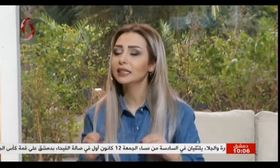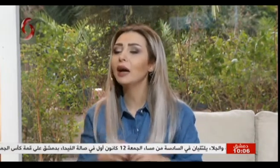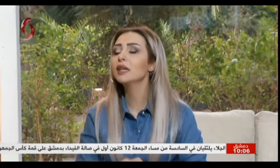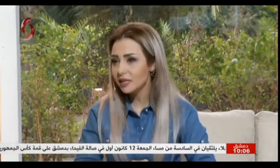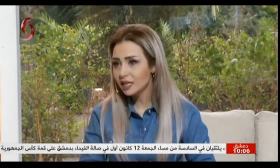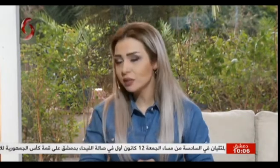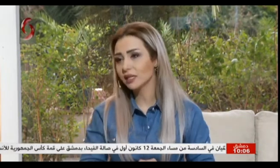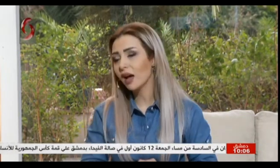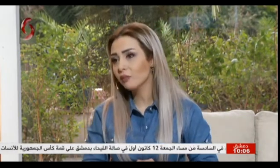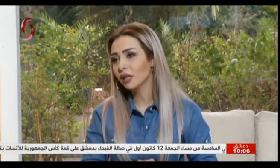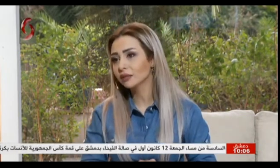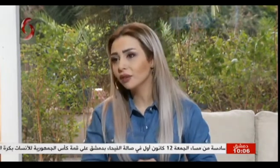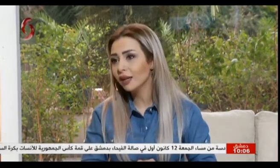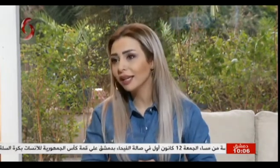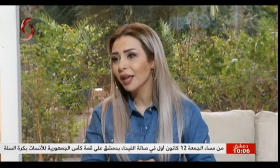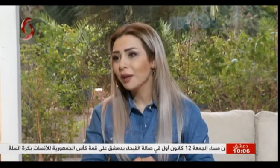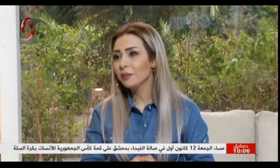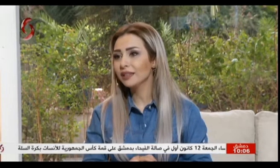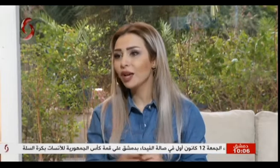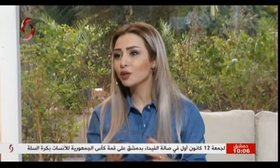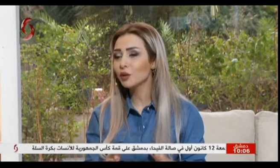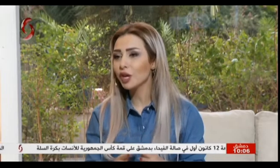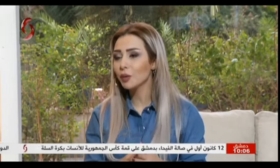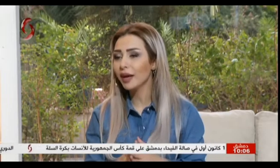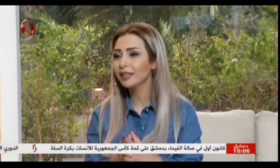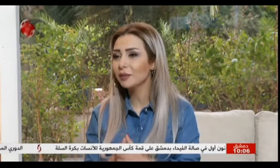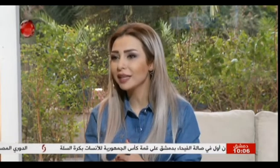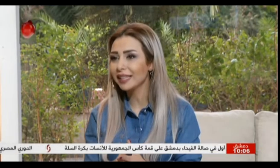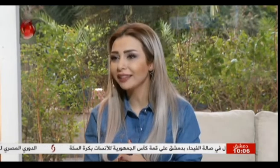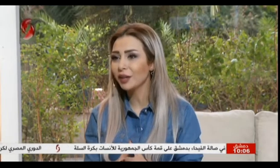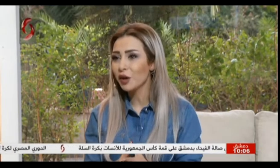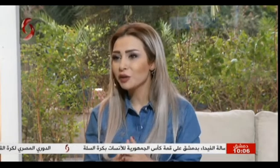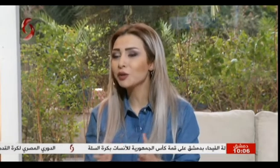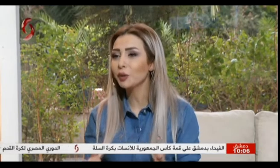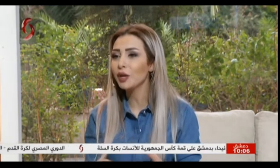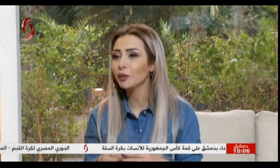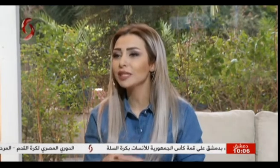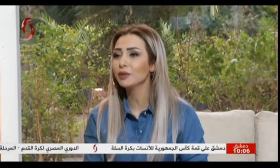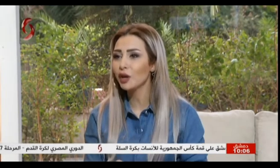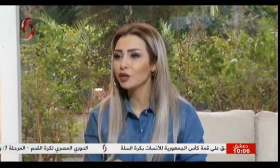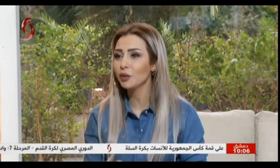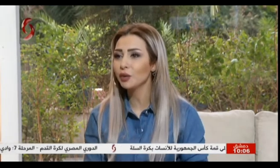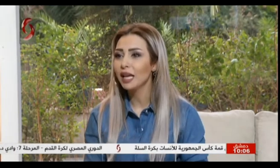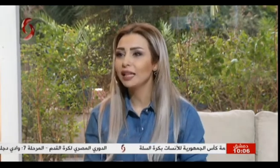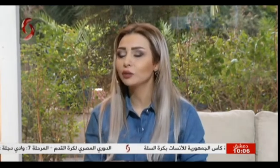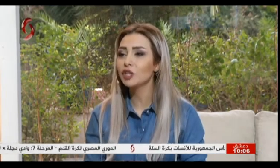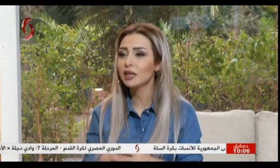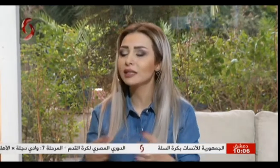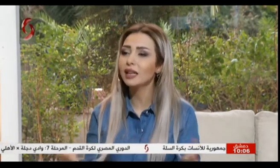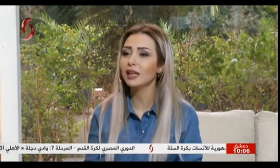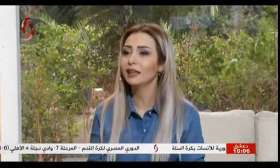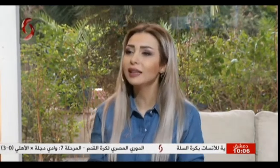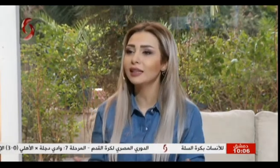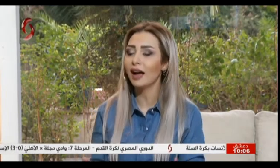حياتنا. دعم كتير كبير كان من أطفالك، من زوجك، وأيضا من الكادر. شو شعورك وأنت متواجدة هون